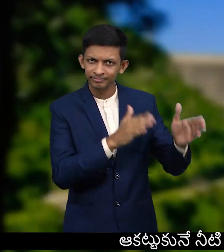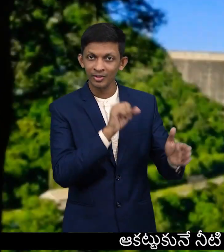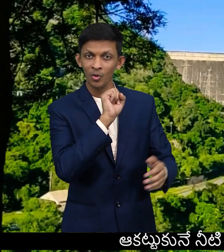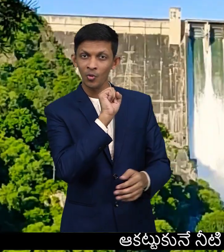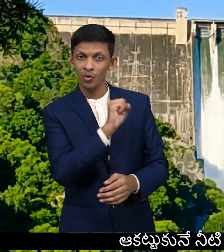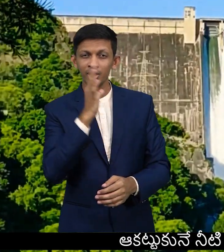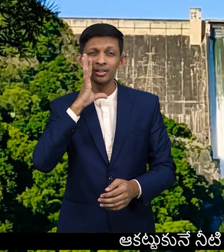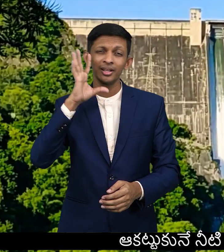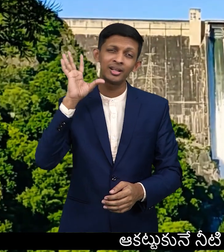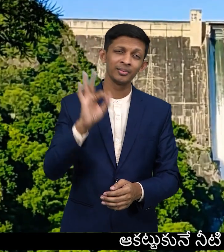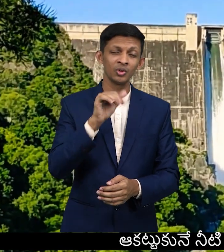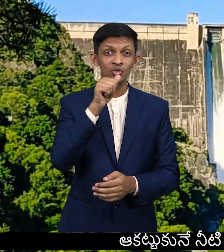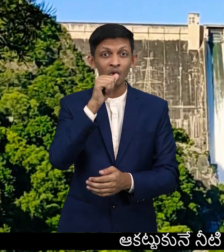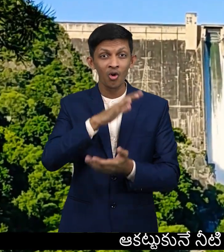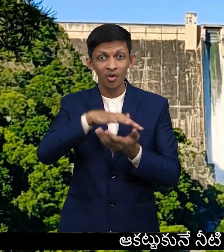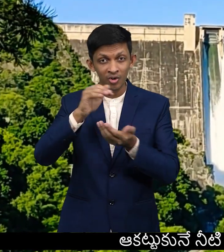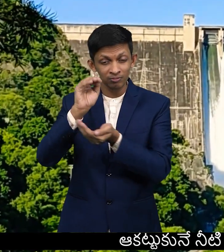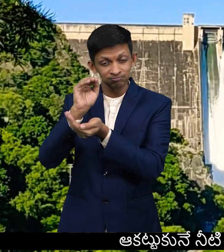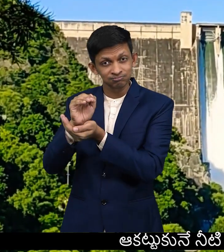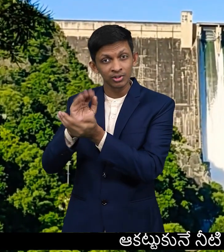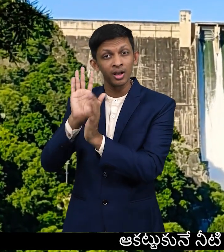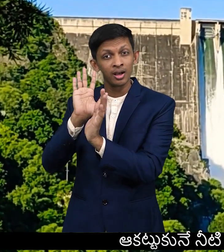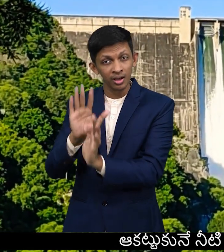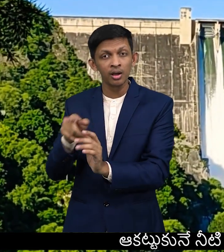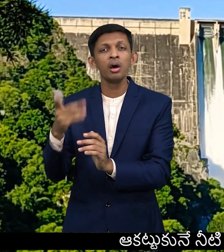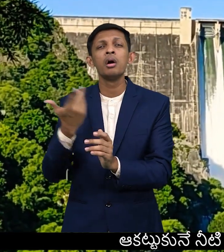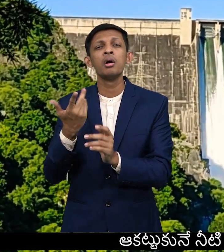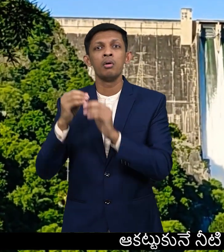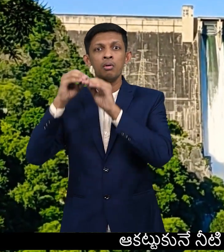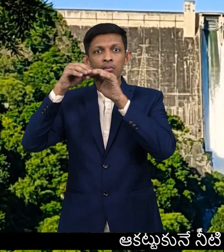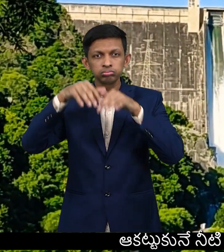ఆకట్టుకునే నీటి నిల్వ, నీటిపారుదల, విద్యుత్ ఉత్పత్తి మరియు